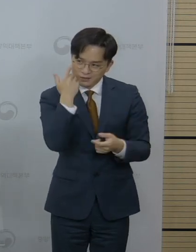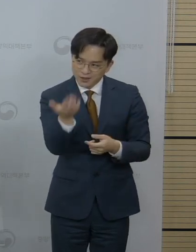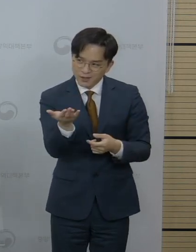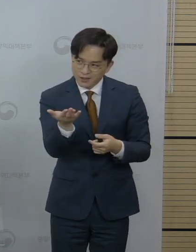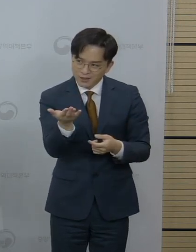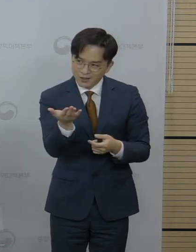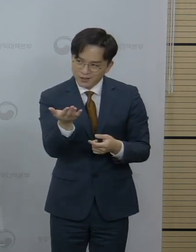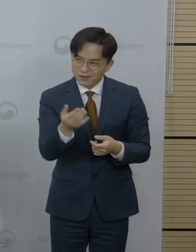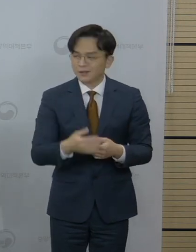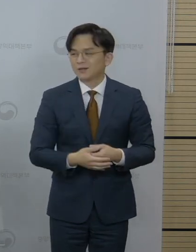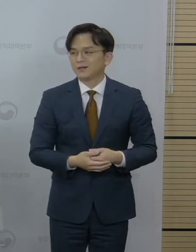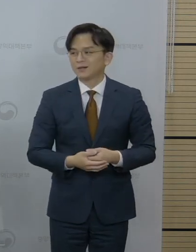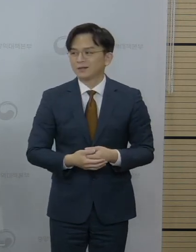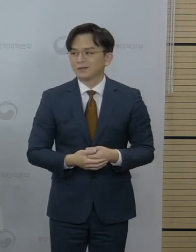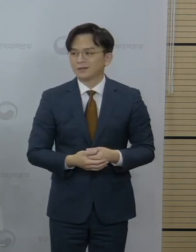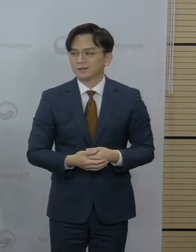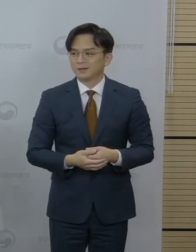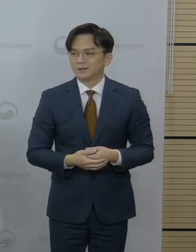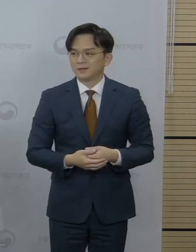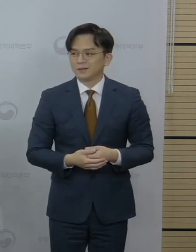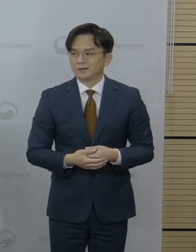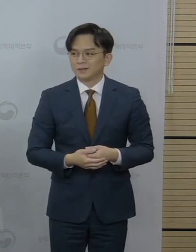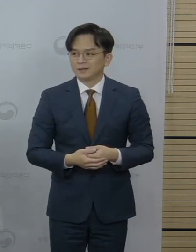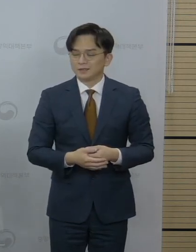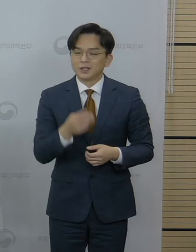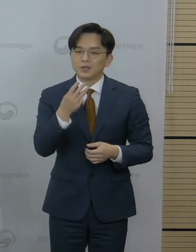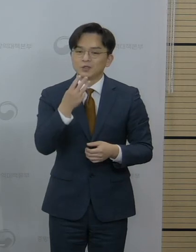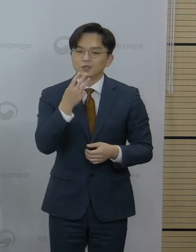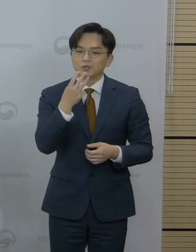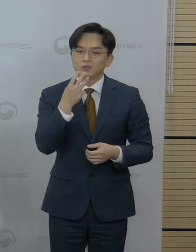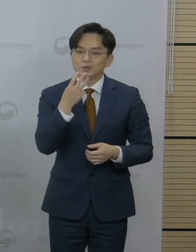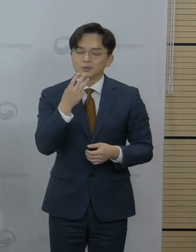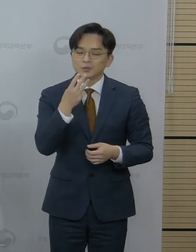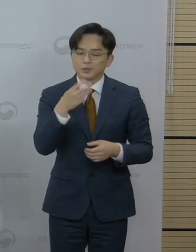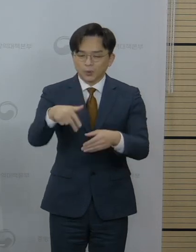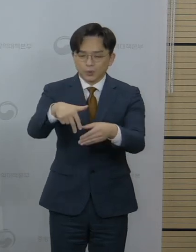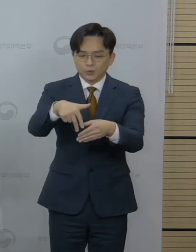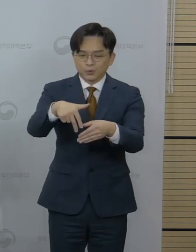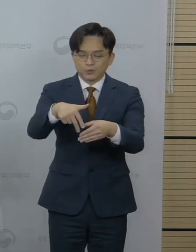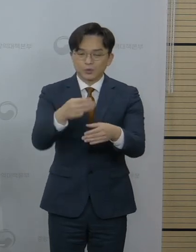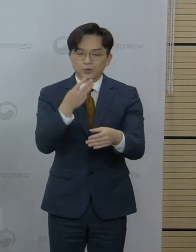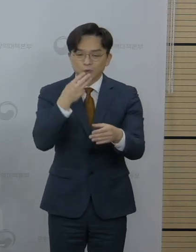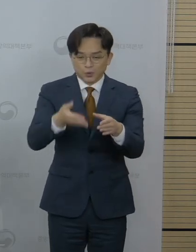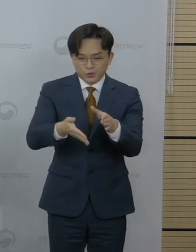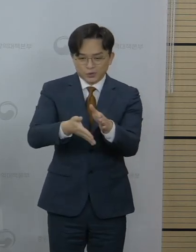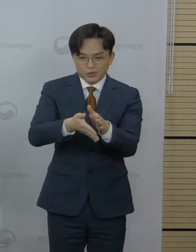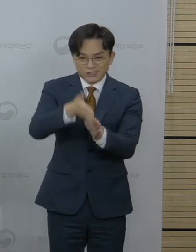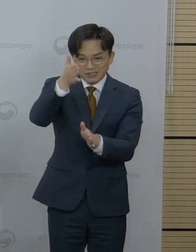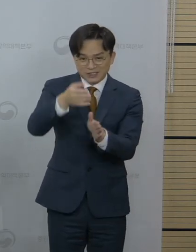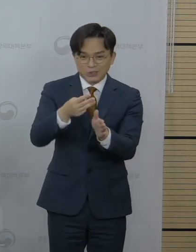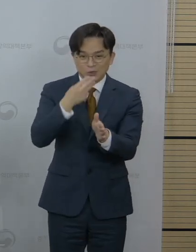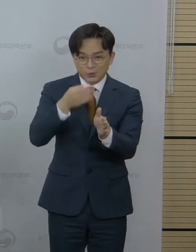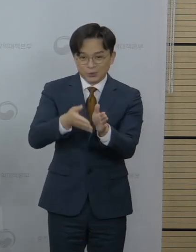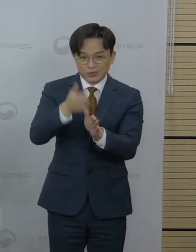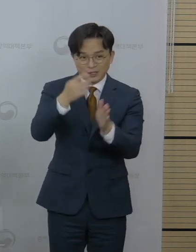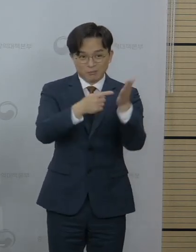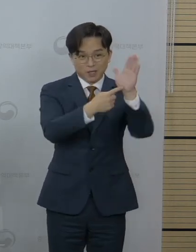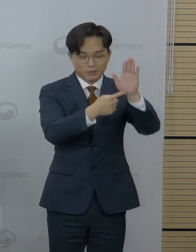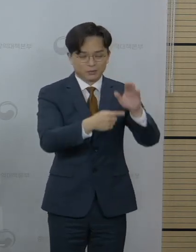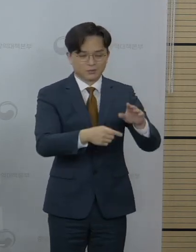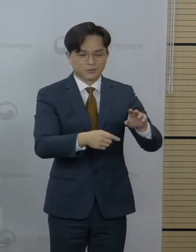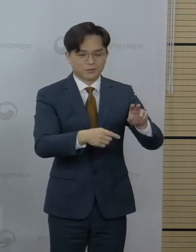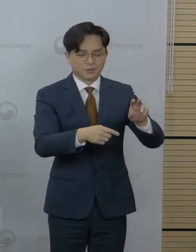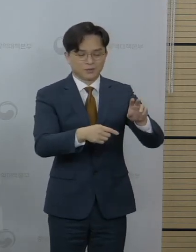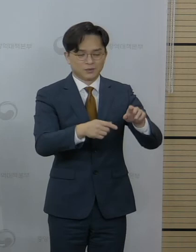20명 이내에서 모이면 서울시의 해석대로 제재 조치는 없는 것인지 궁금하다라는 질문입니다.